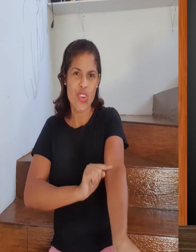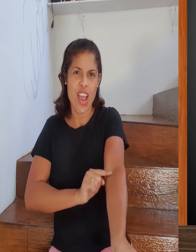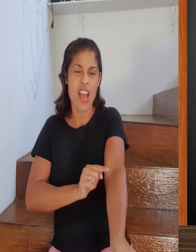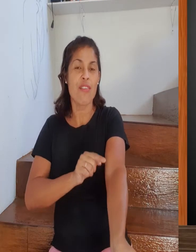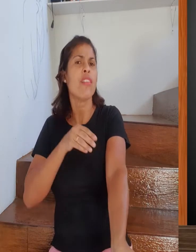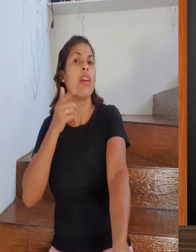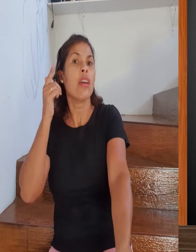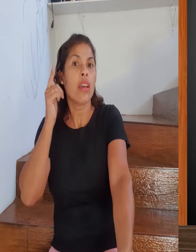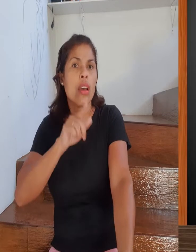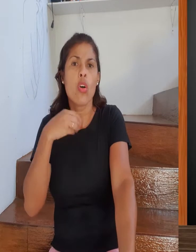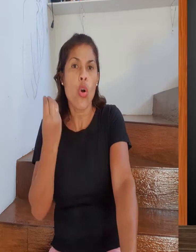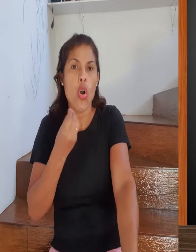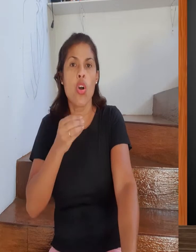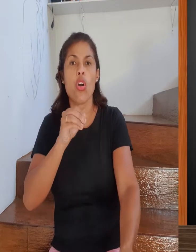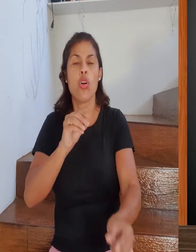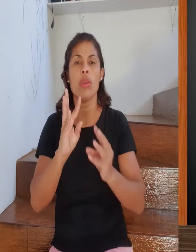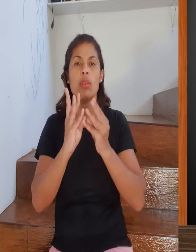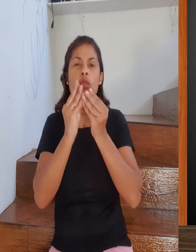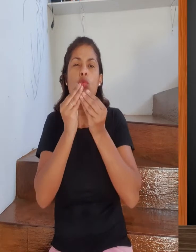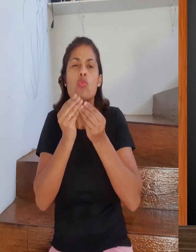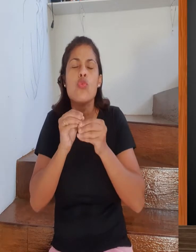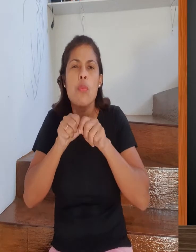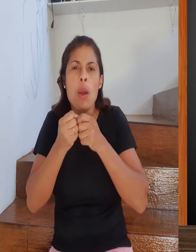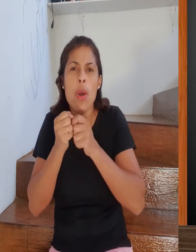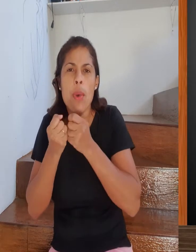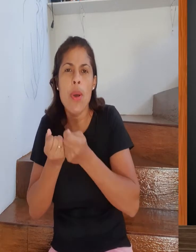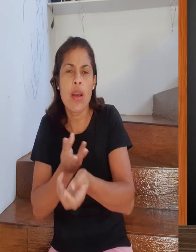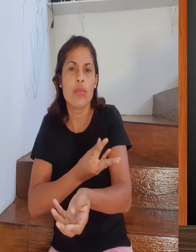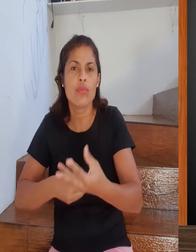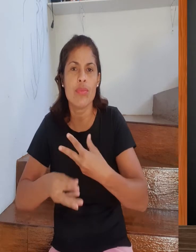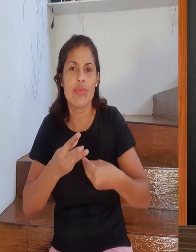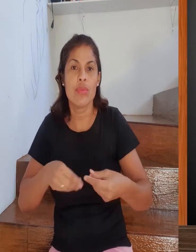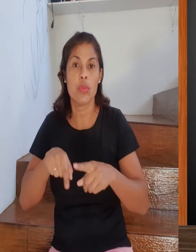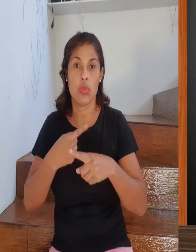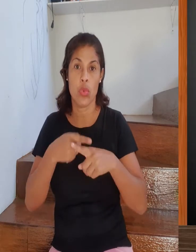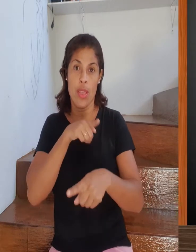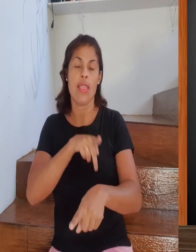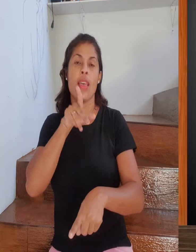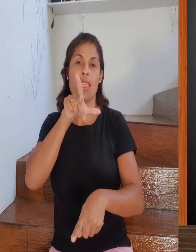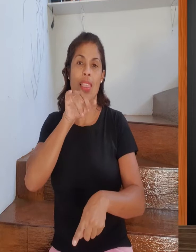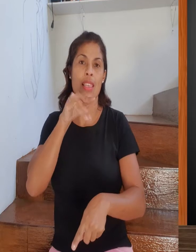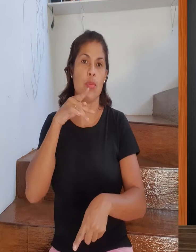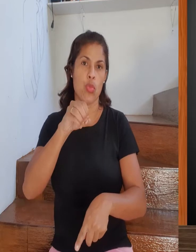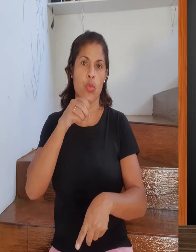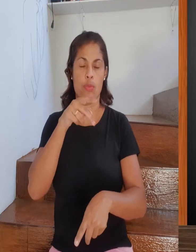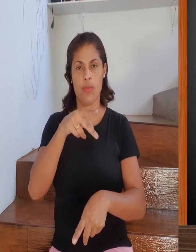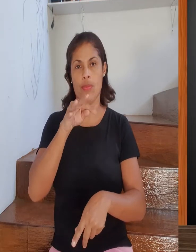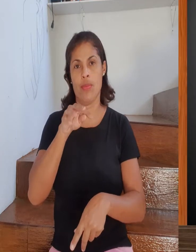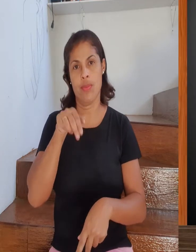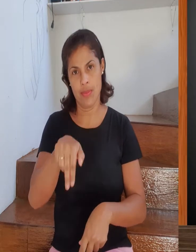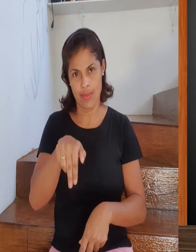o fármaco precisa se solubilizar na membrana, que, como você sabe, é lipoproteica.